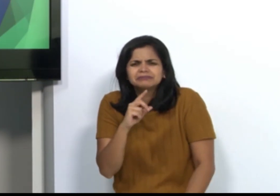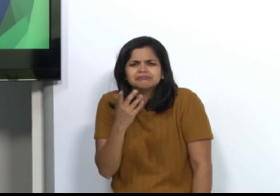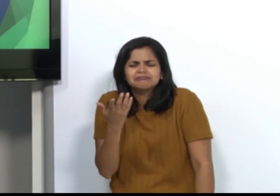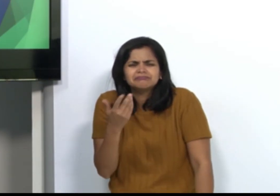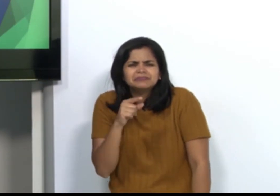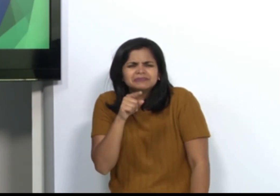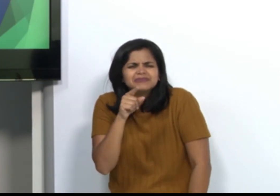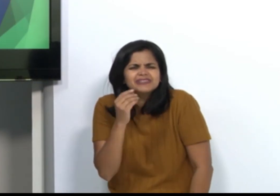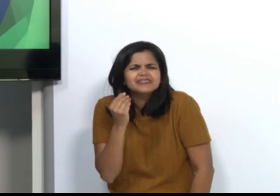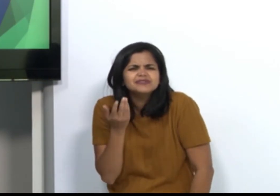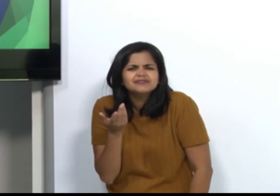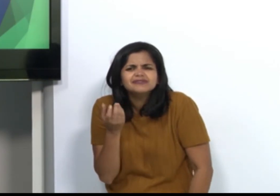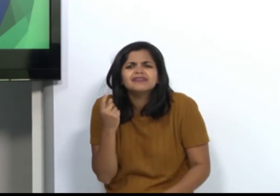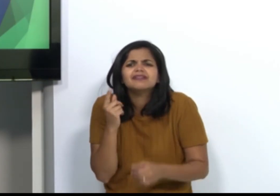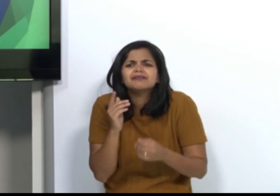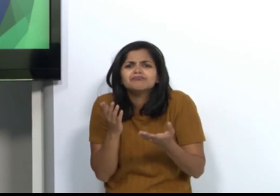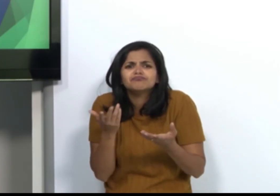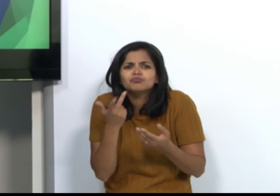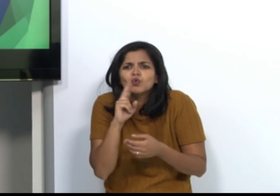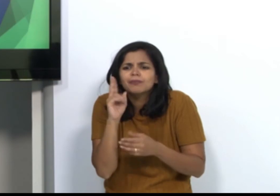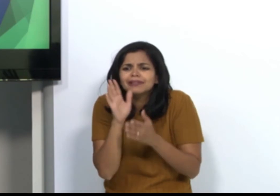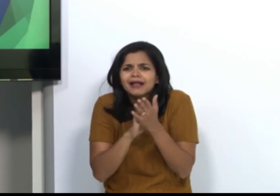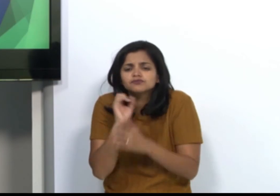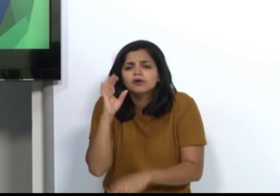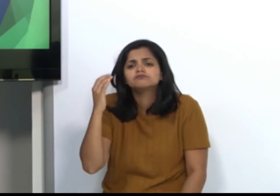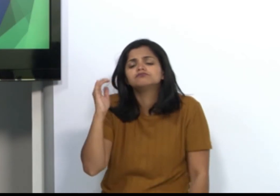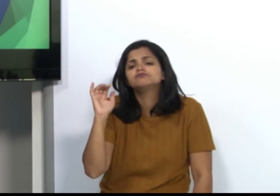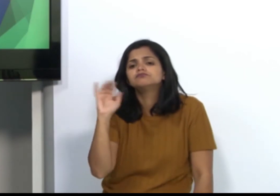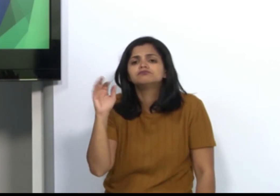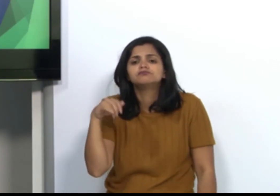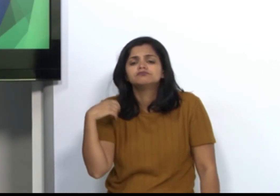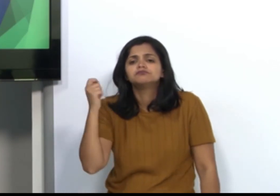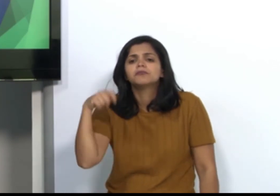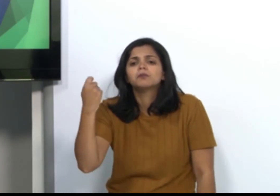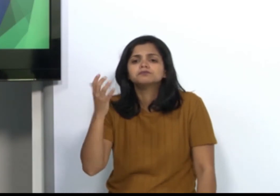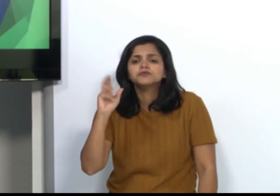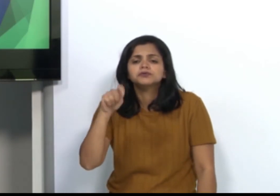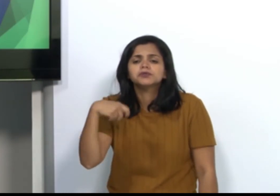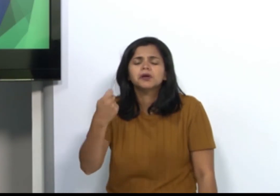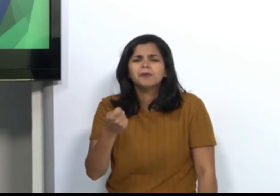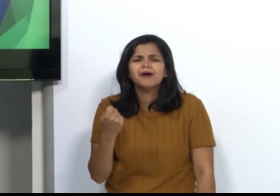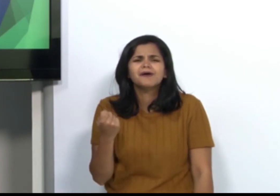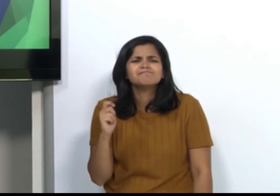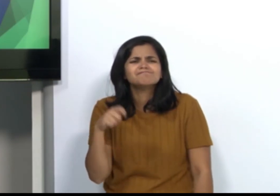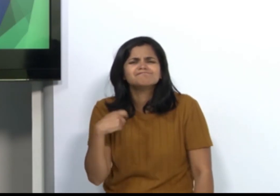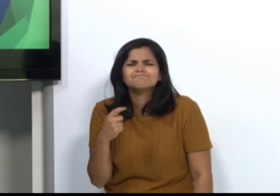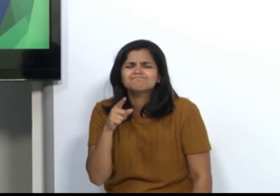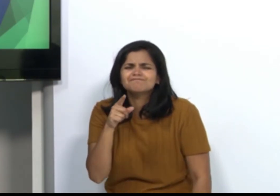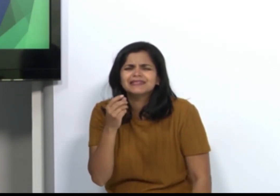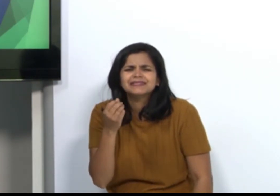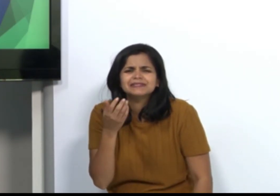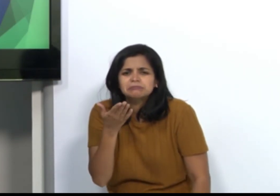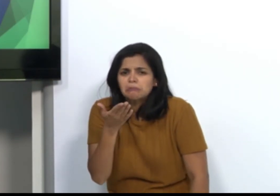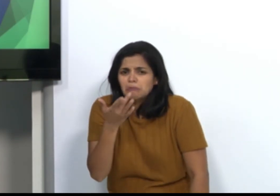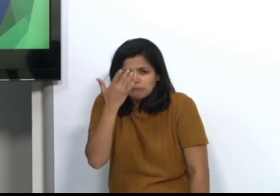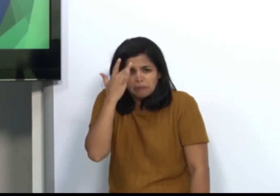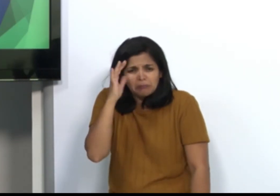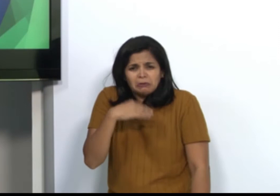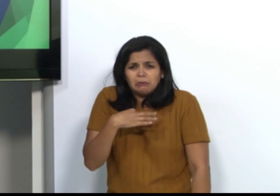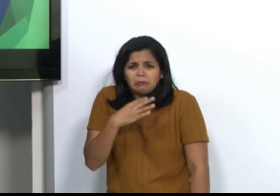sinal, ou se faz uma datilologia que não é identificada, não foi compreendida, não deu para